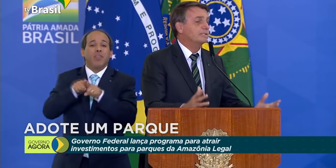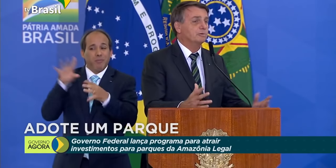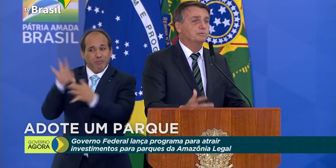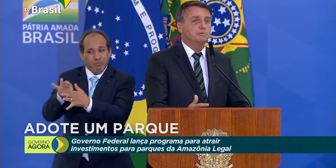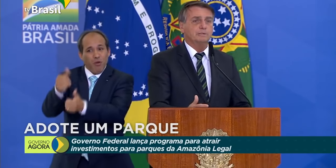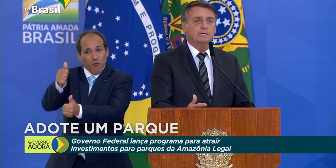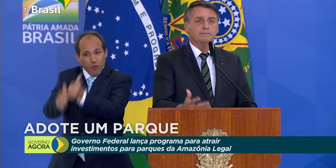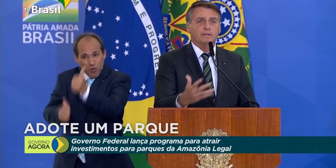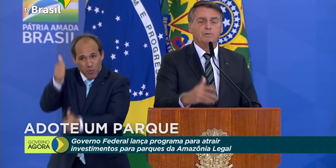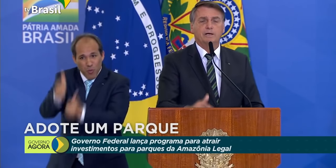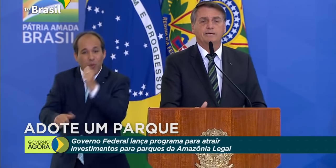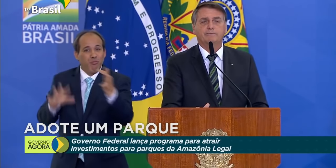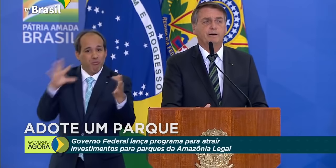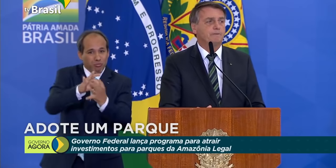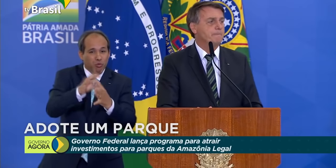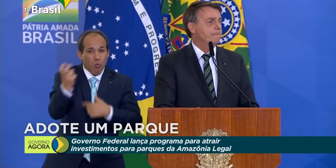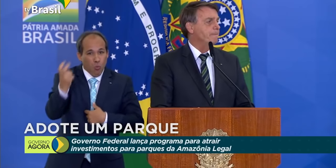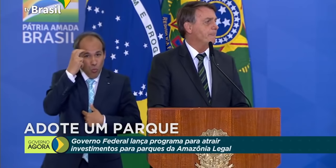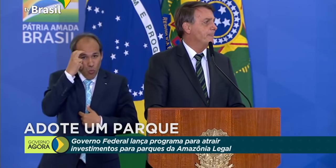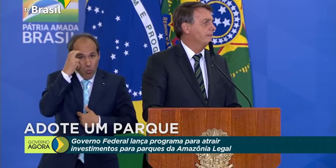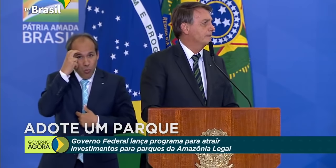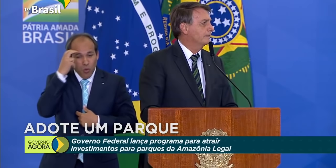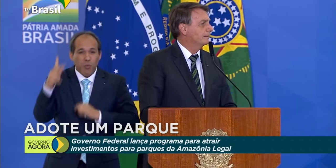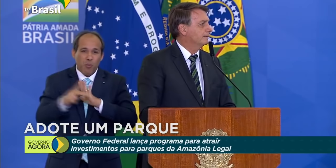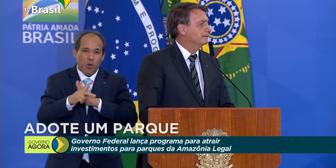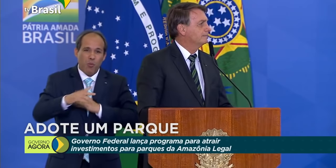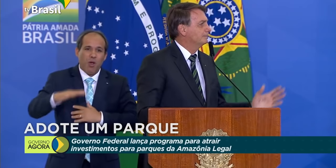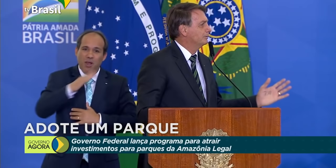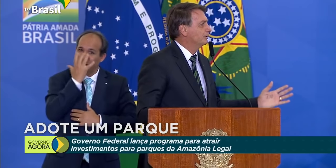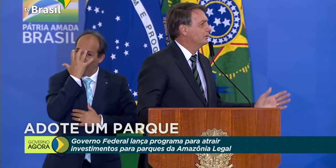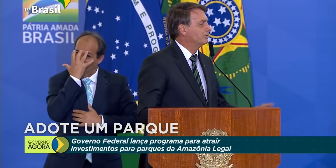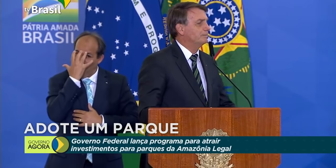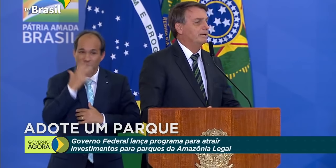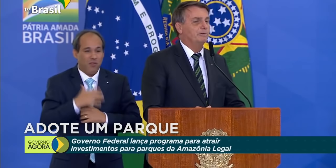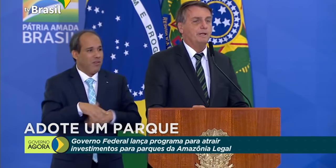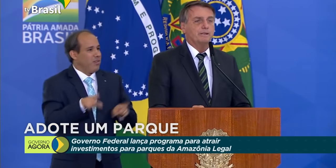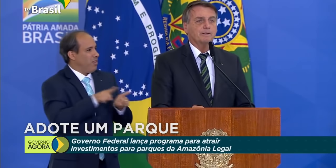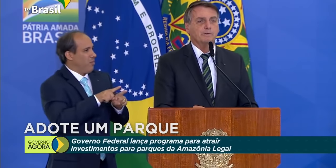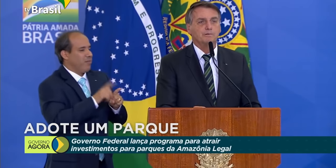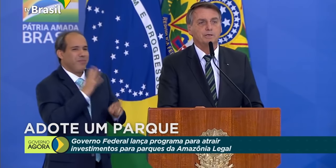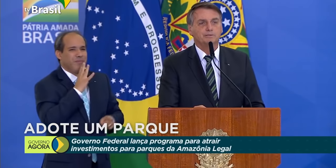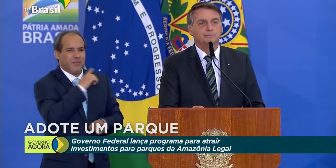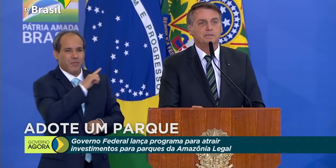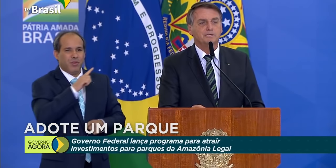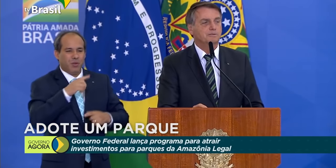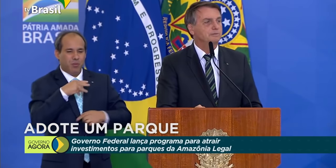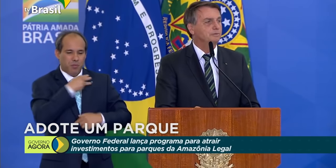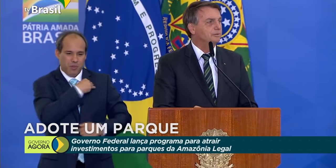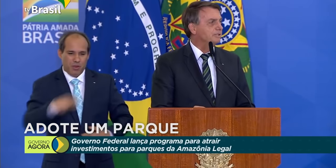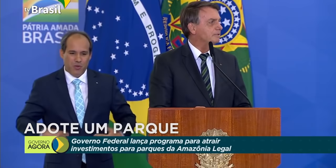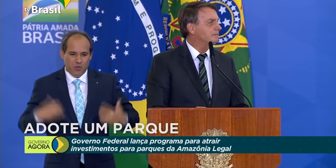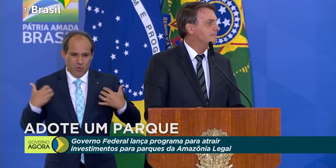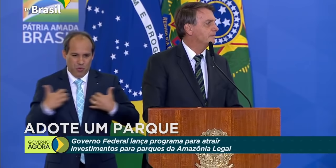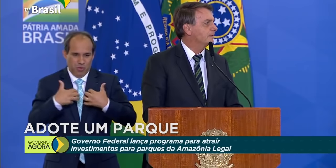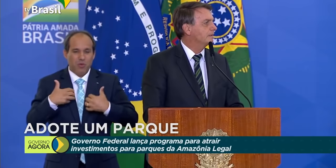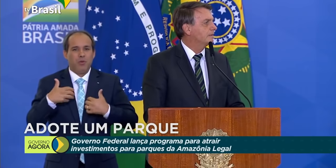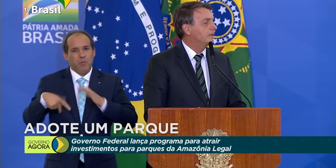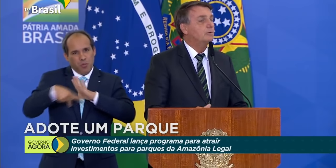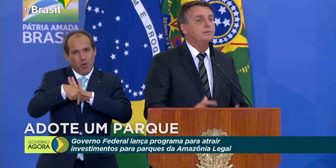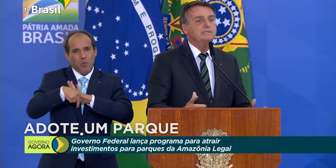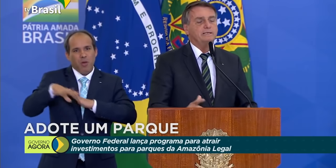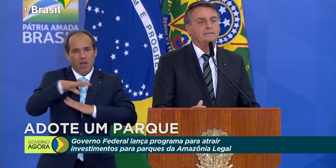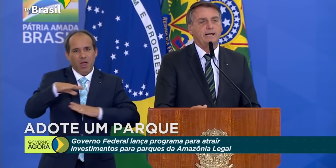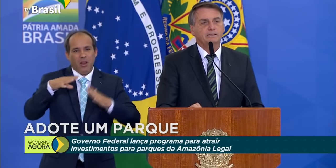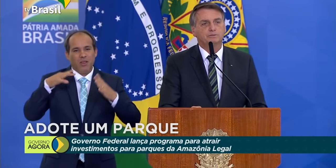a nossa cultura é o carnaval e o Gilson bem conhece isso enquanto o ministro do Turismo